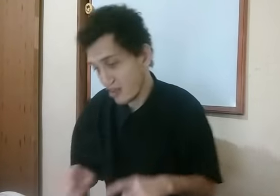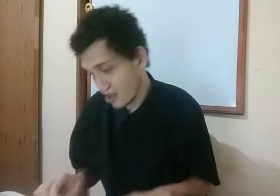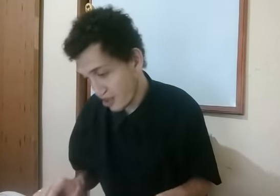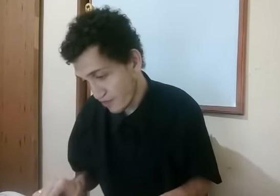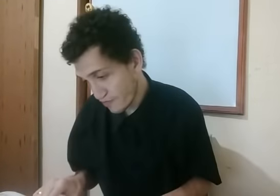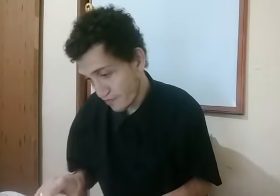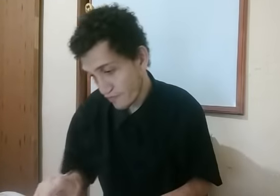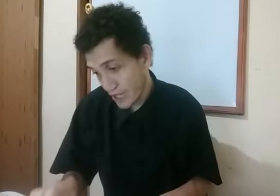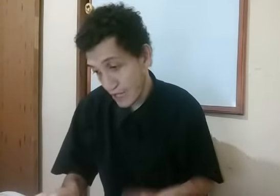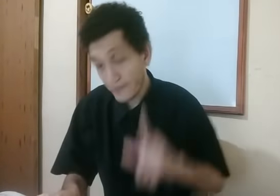vezes.